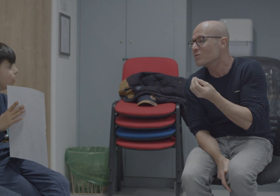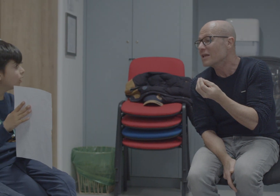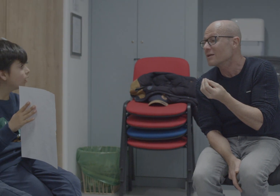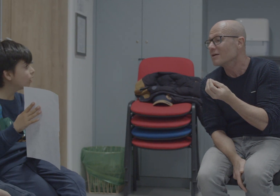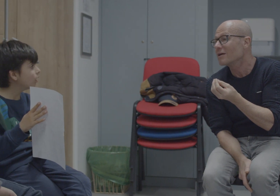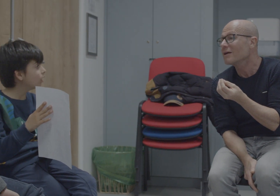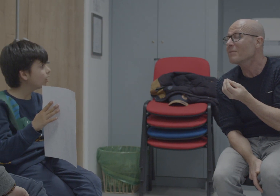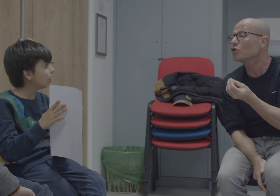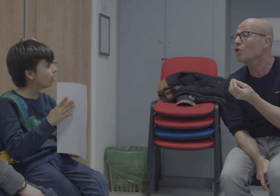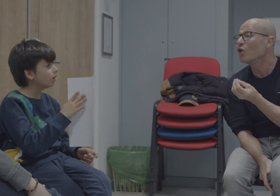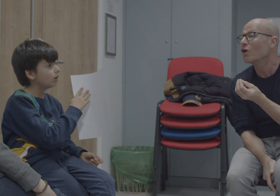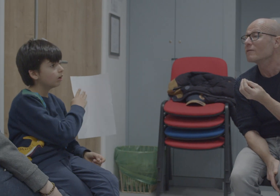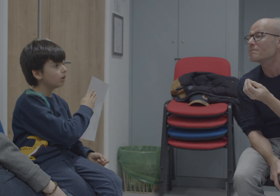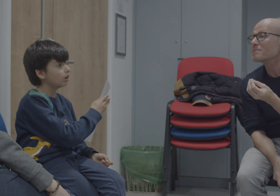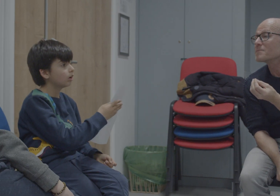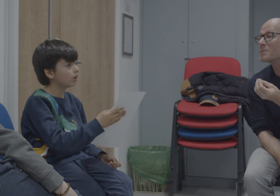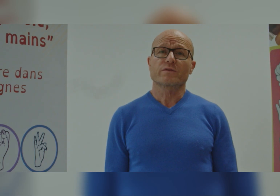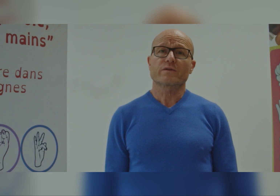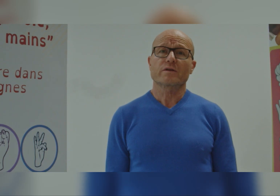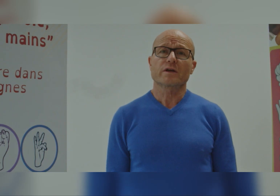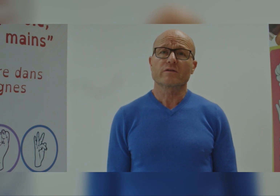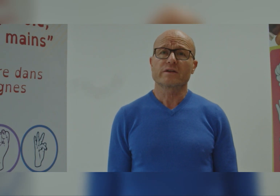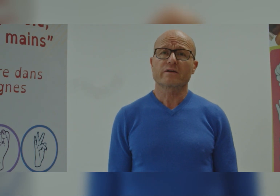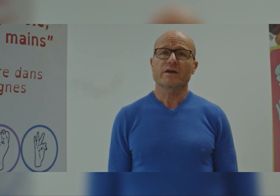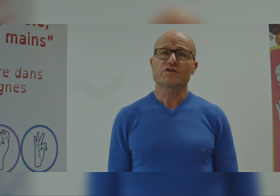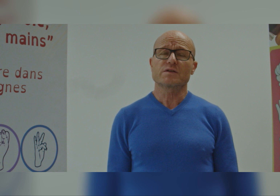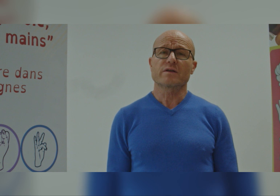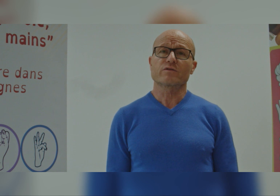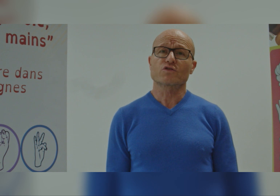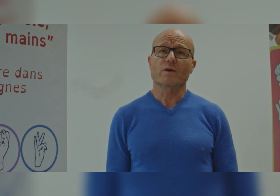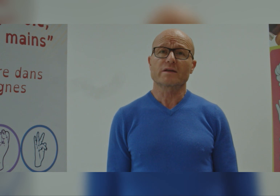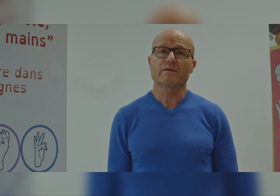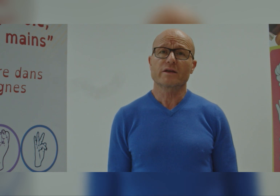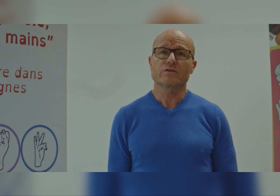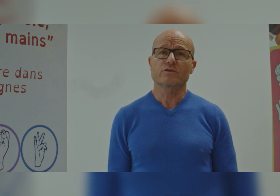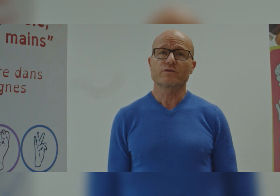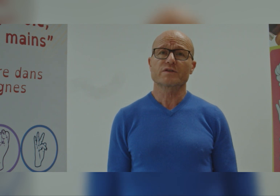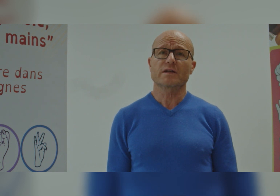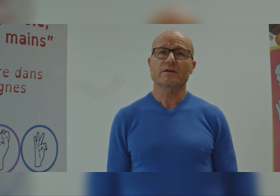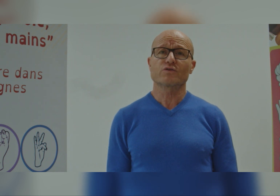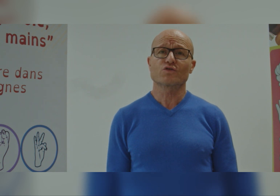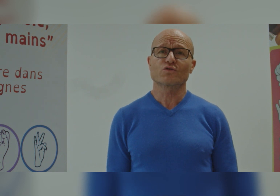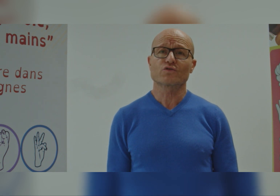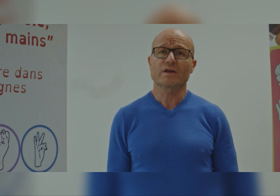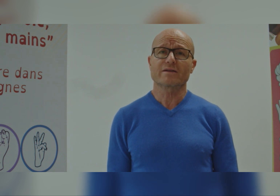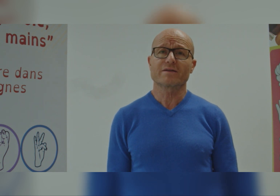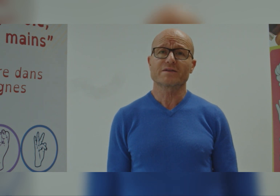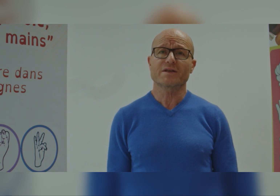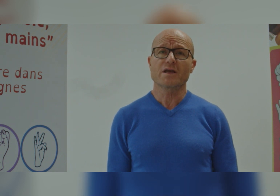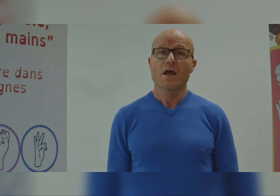à être sur les plateaux de télévision. J'ai commencé en 93 ici à France 3 Aquitaine, je faisais la traduction du journal télévisé